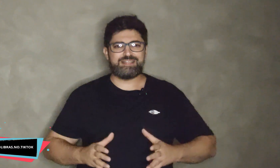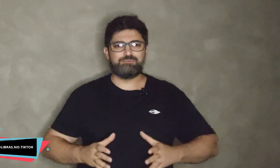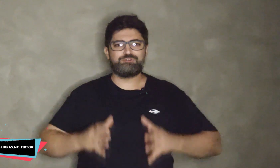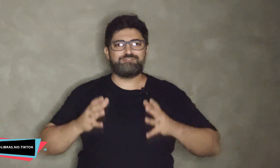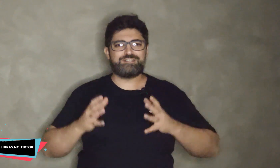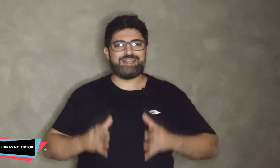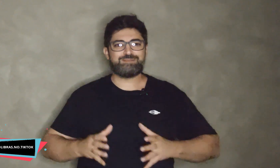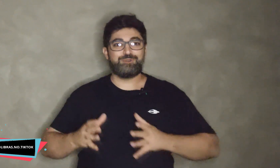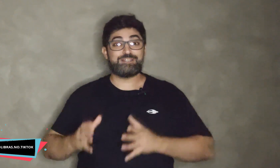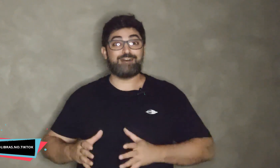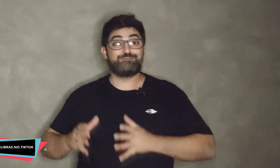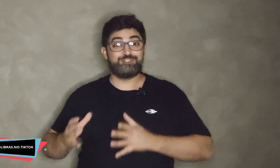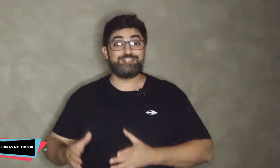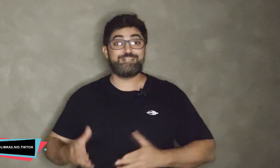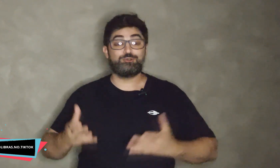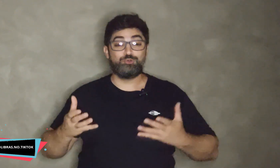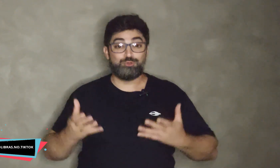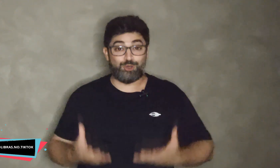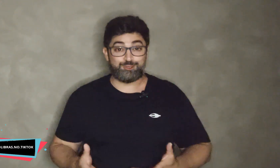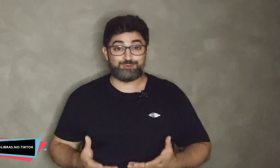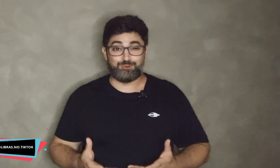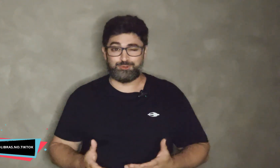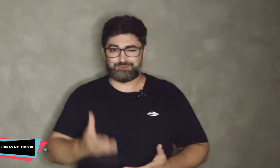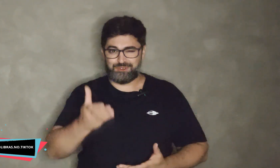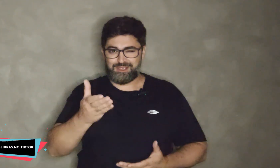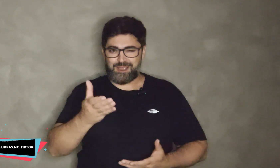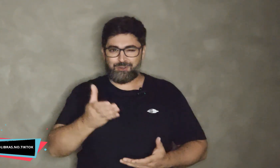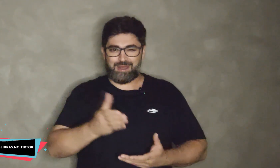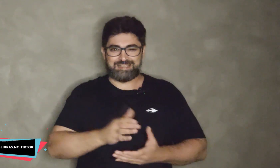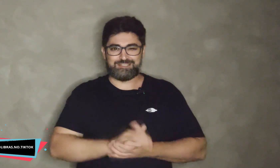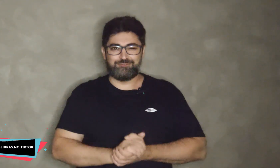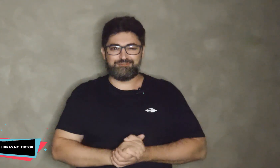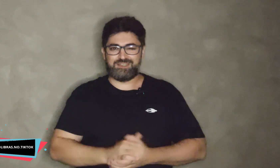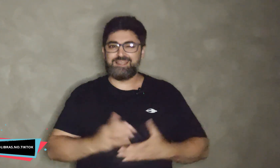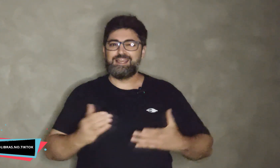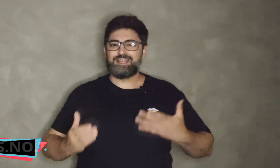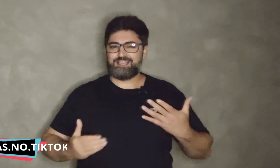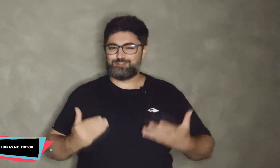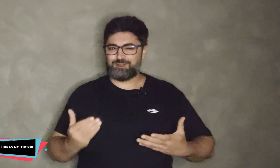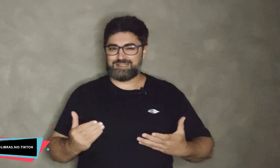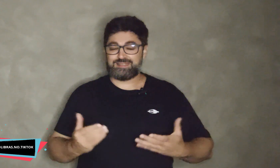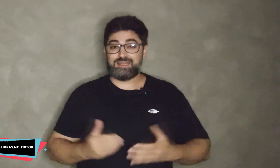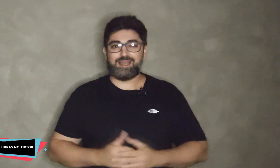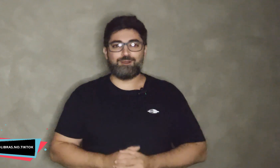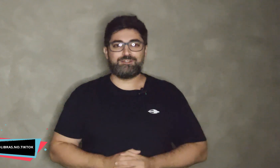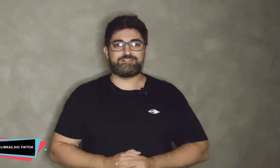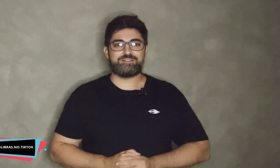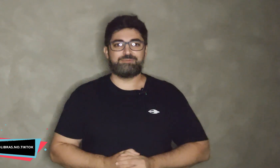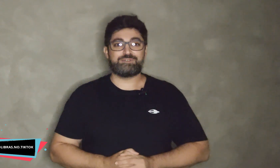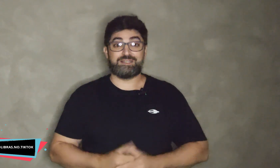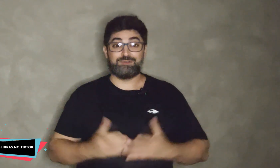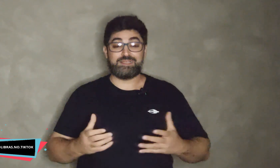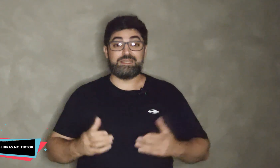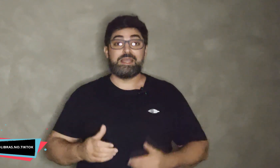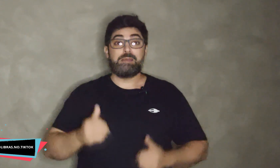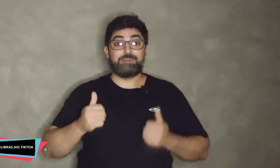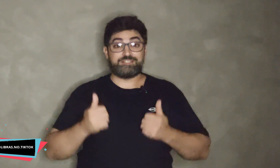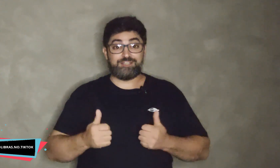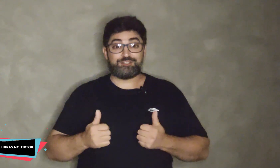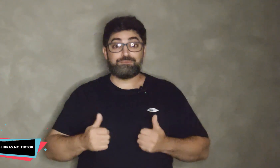estamos no 28º dia do nosso curso. Quase no fim, hein? Que jornada legal que nós estamos tendo aqui. Mas, gente,